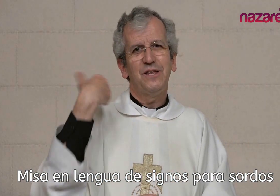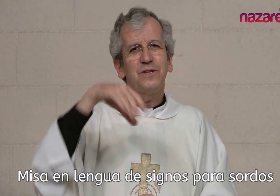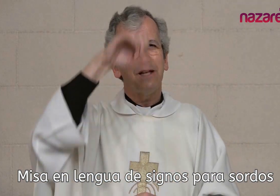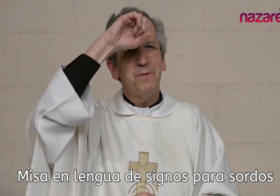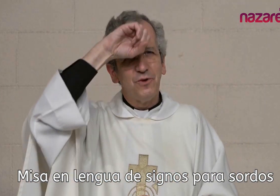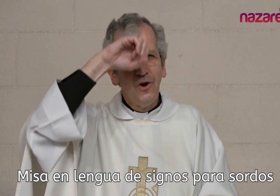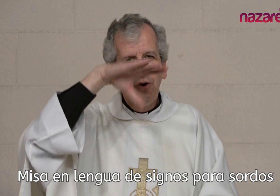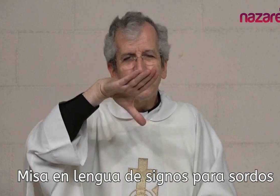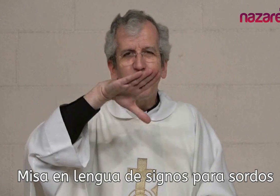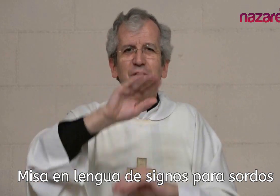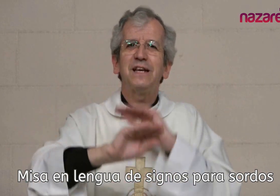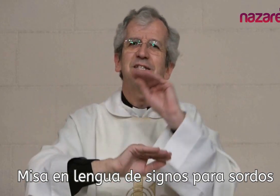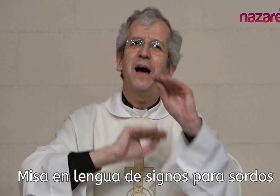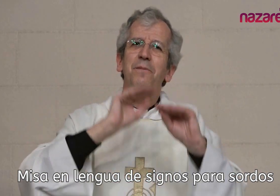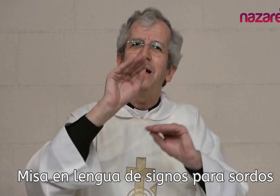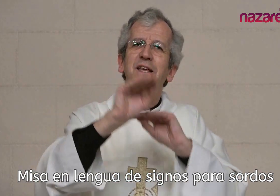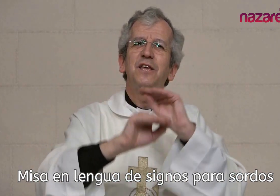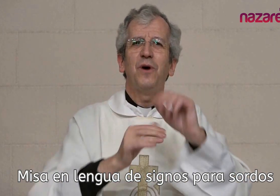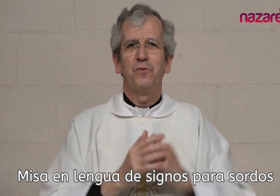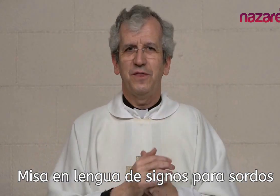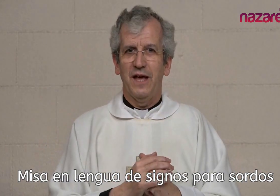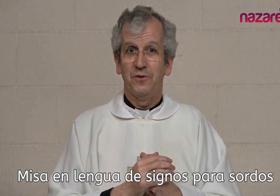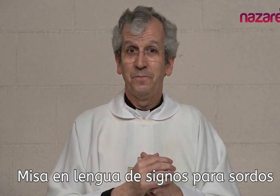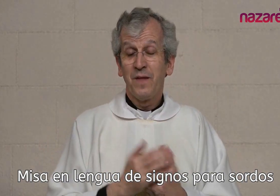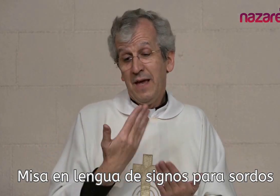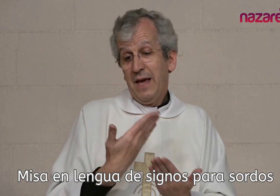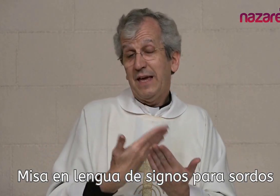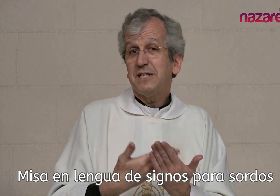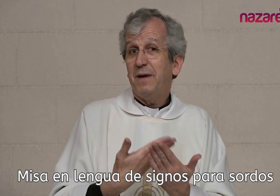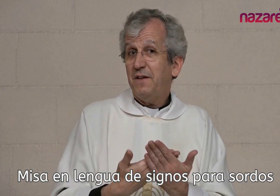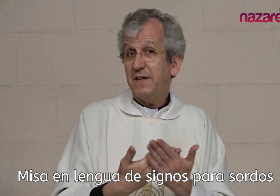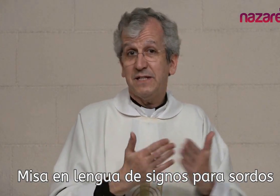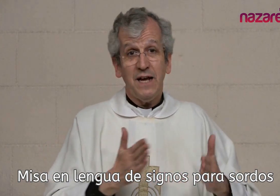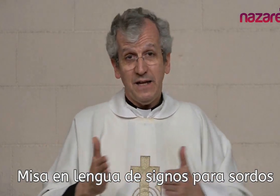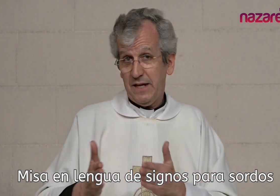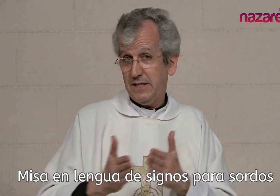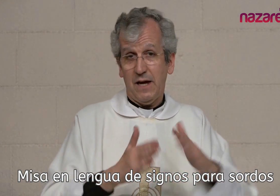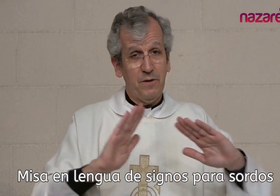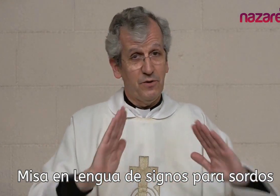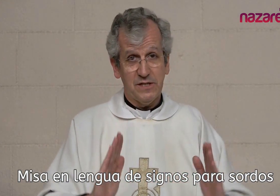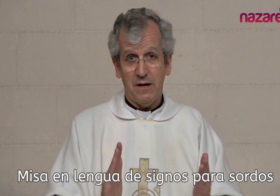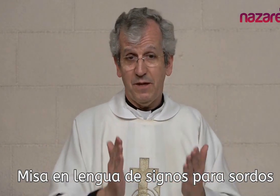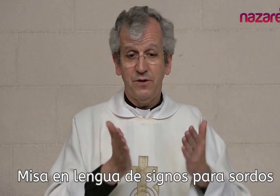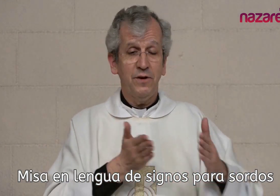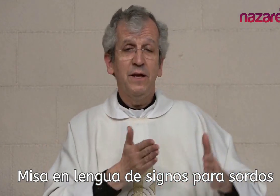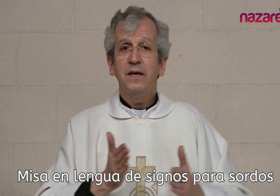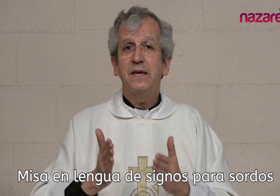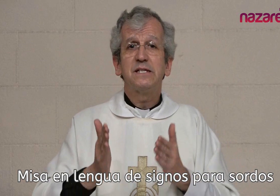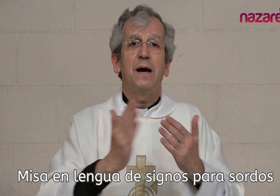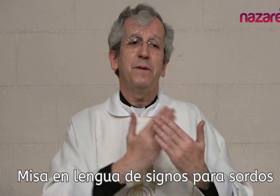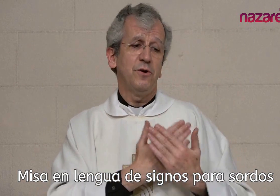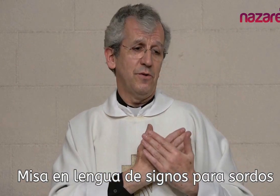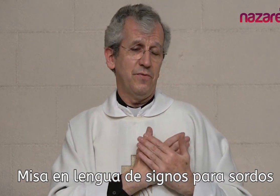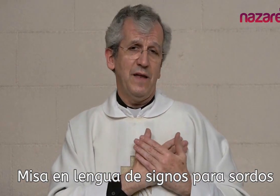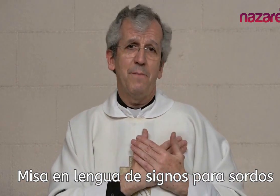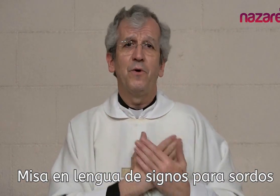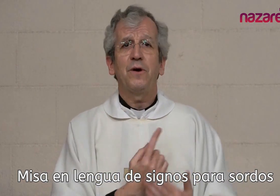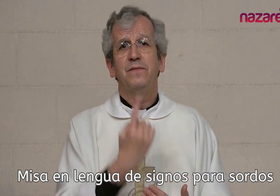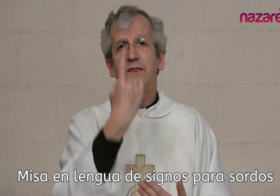Antiguo Testamento, los profetas habían ido anunciando. Que es manifestar ese camino de salvación, que es camino del amor de